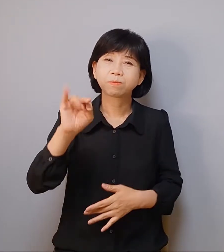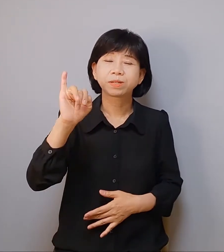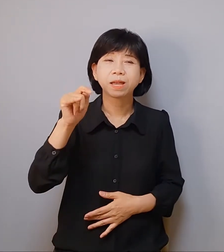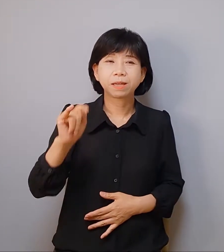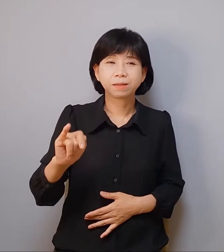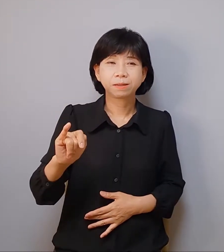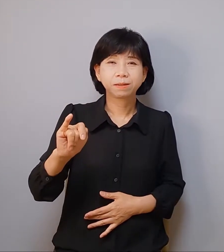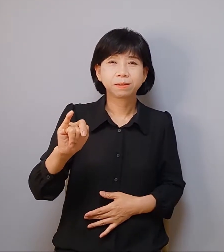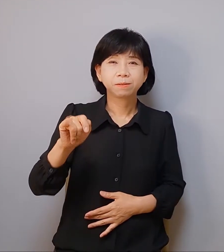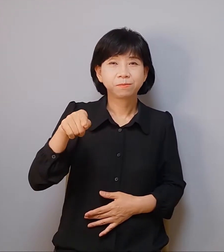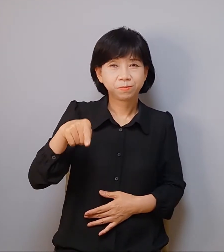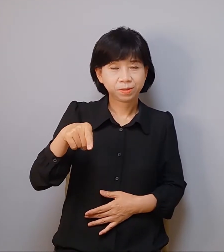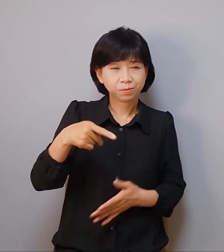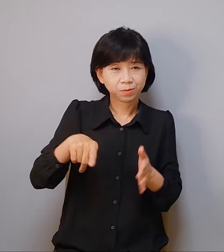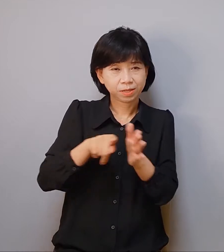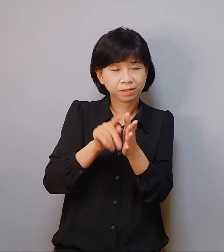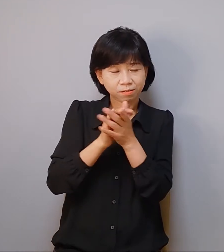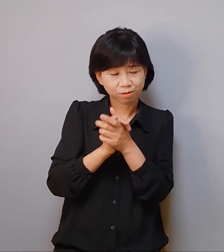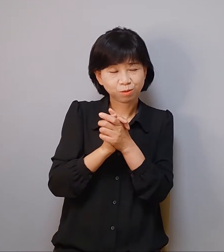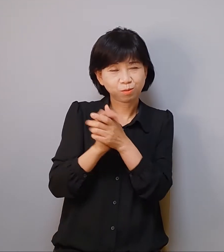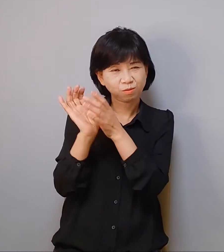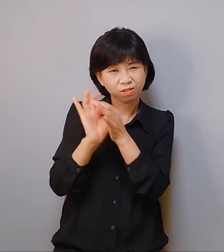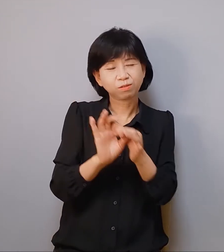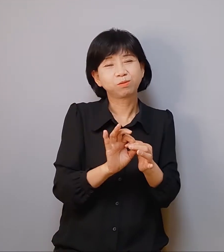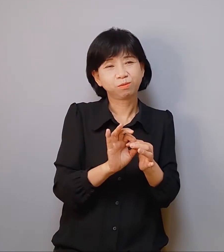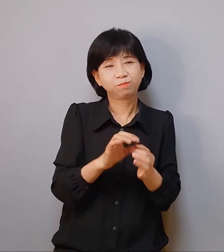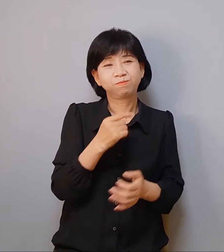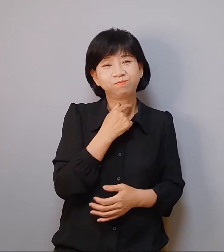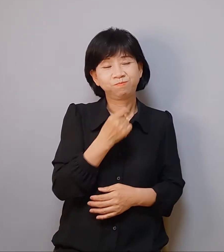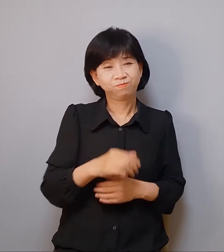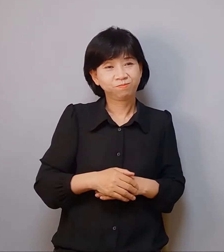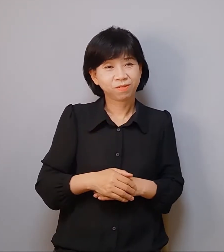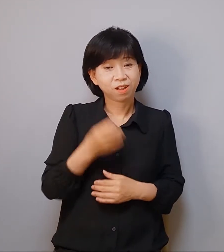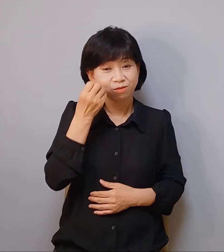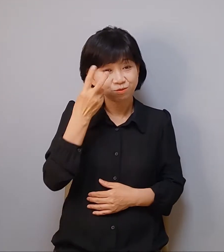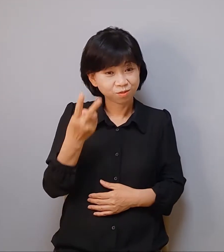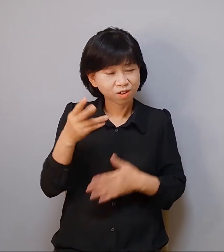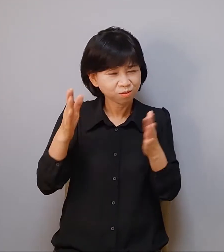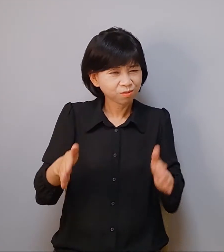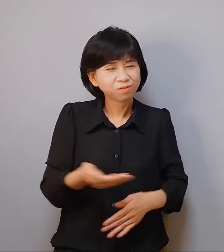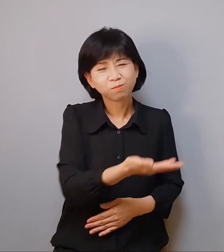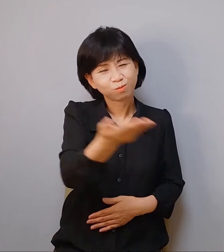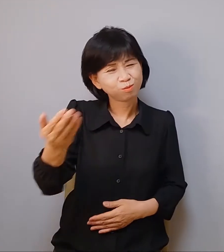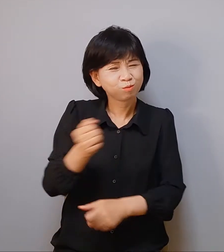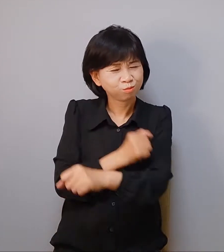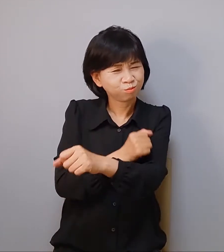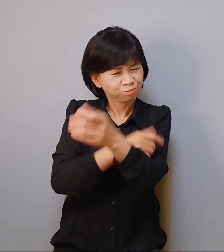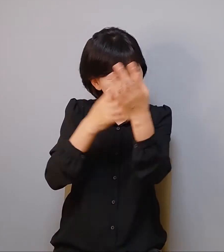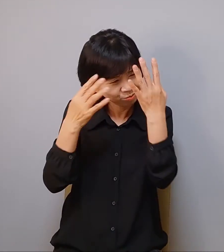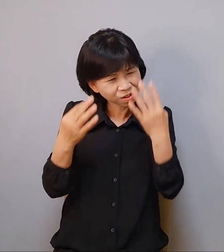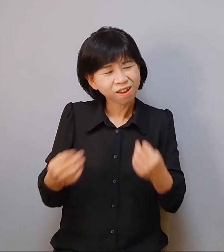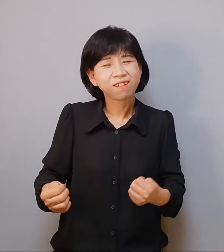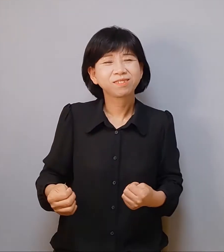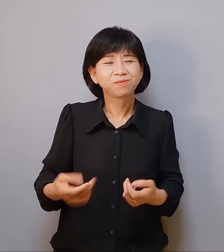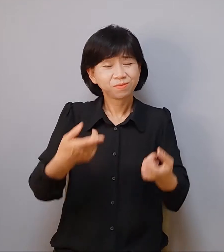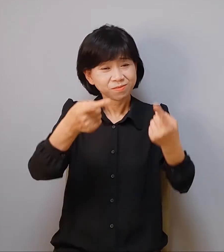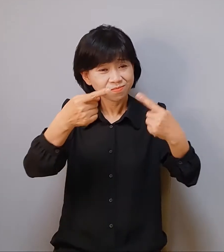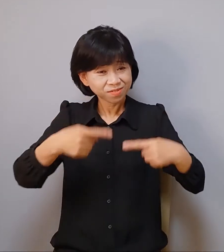기도하는 시간을 갖도록 하겠습니다. 어쨌든 2달 동안 여러분 너무 수고하셨습니다. 참여하신다는